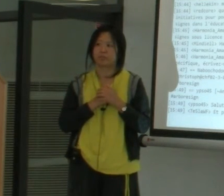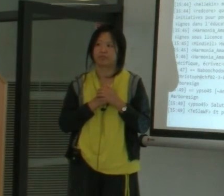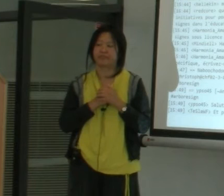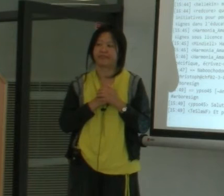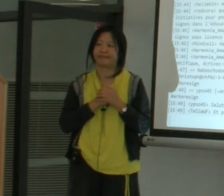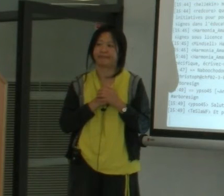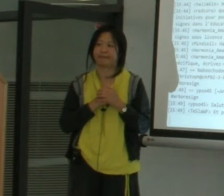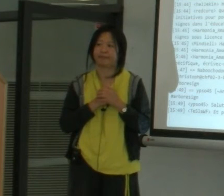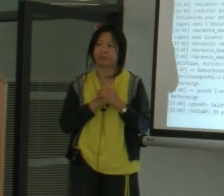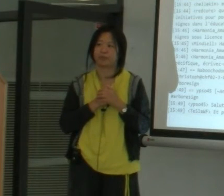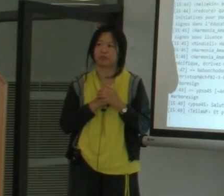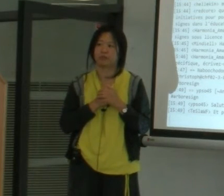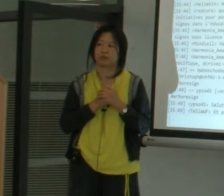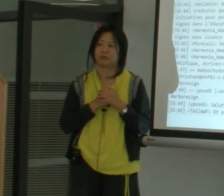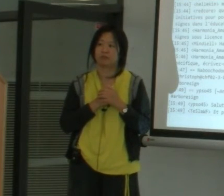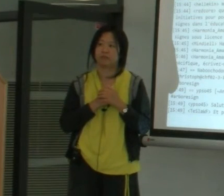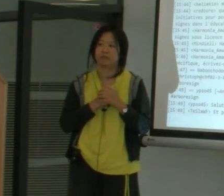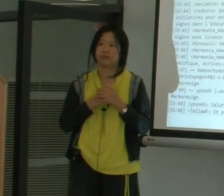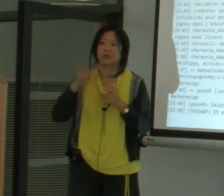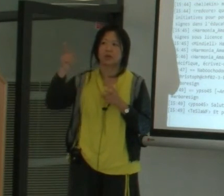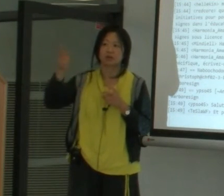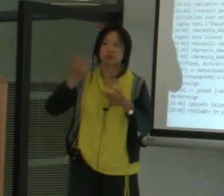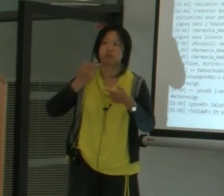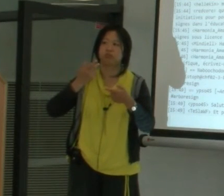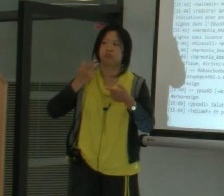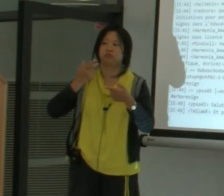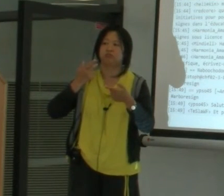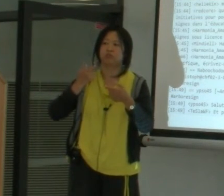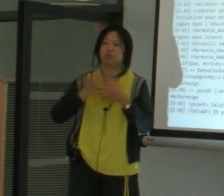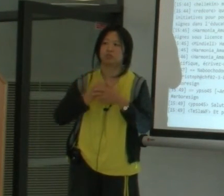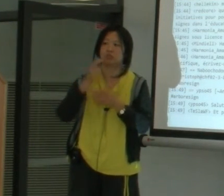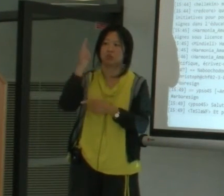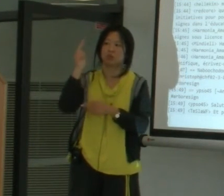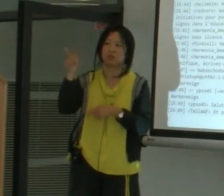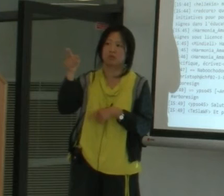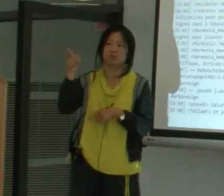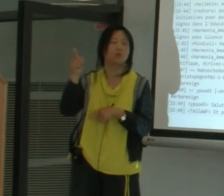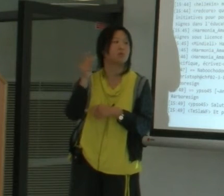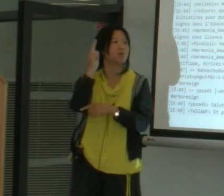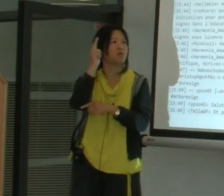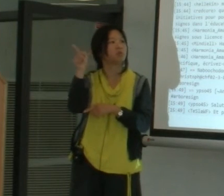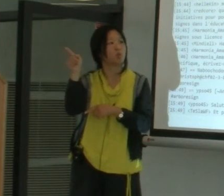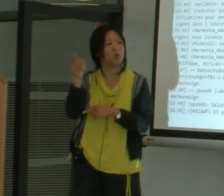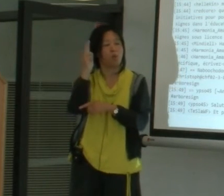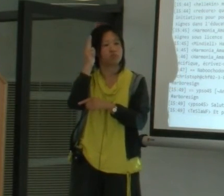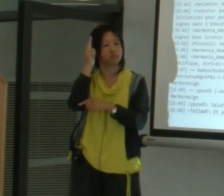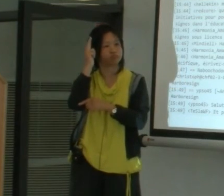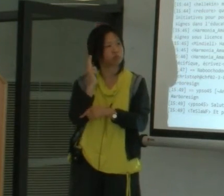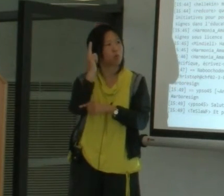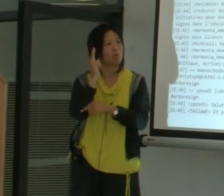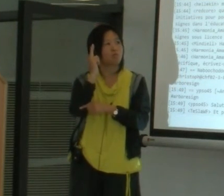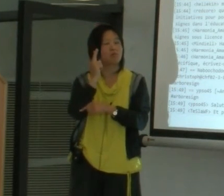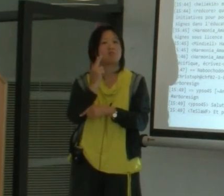Donc en fait ça permettrait de faire le lien avec d'autres signothèques libres dans d'autres langues des signes.